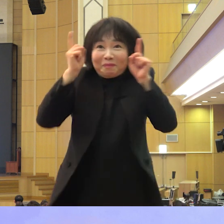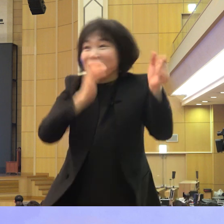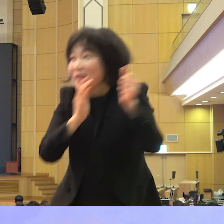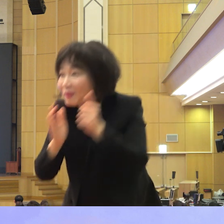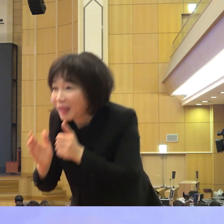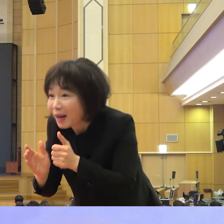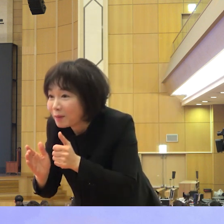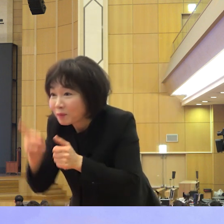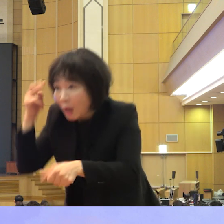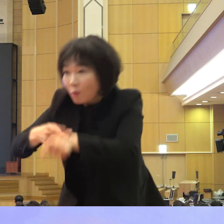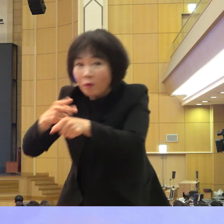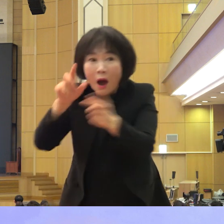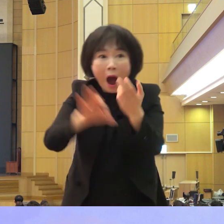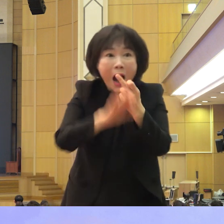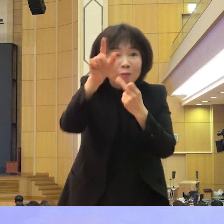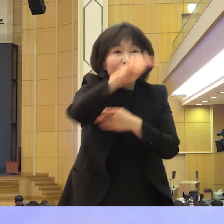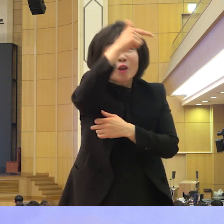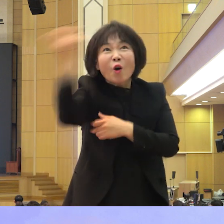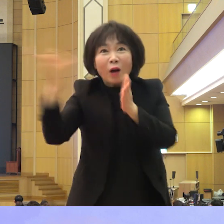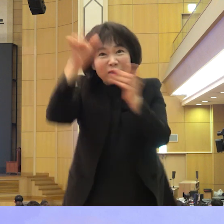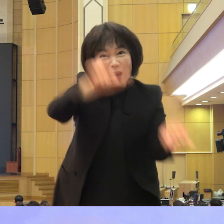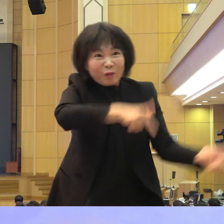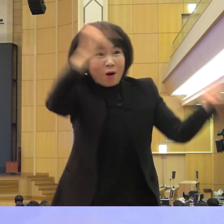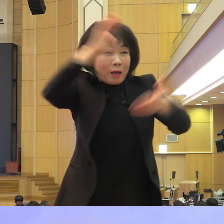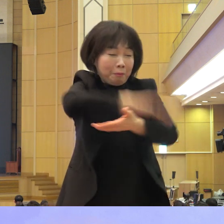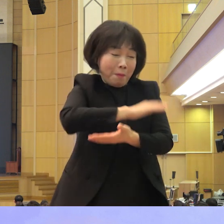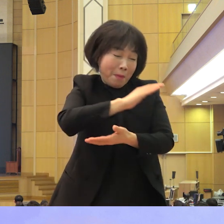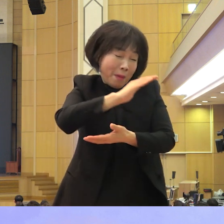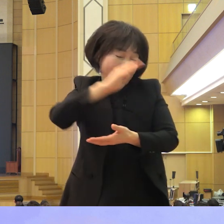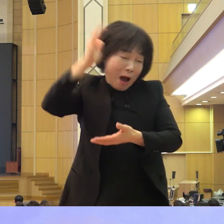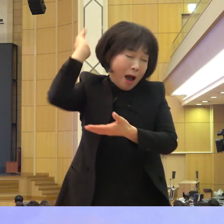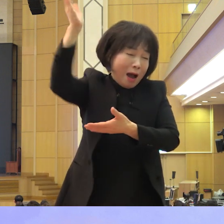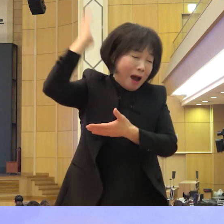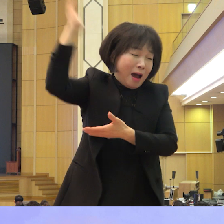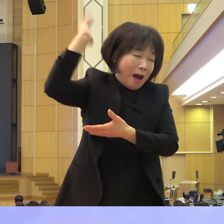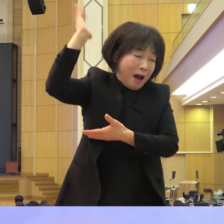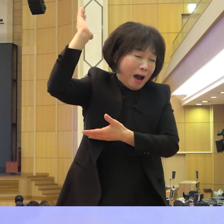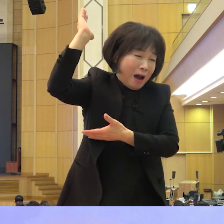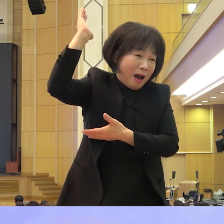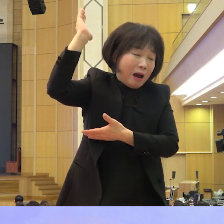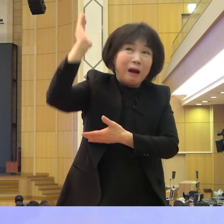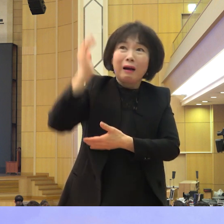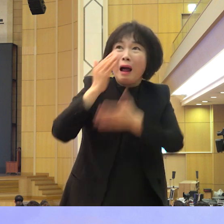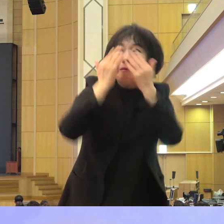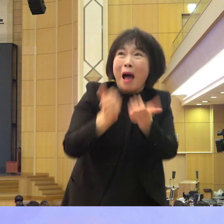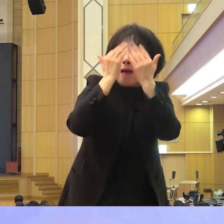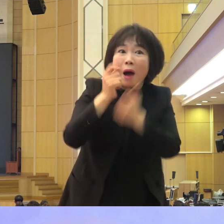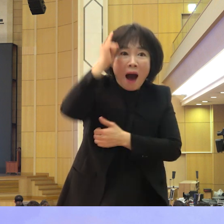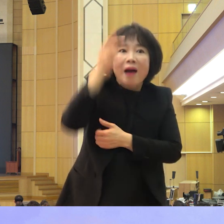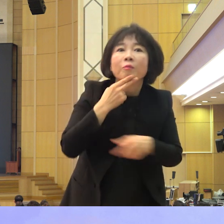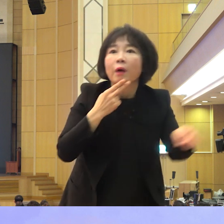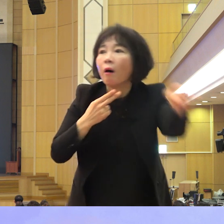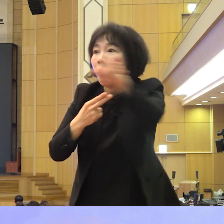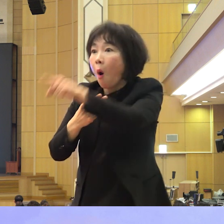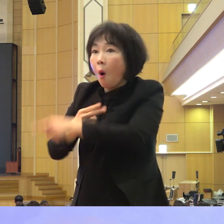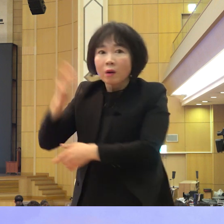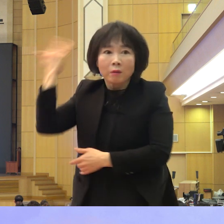아침부터 저녁까지 계속 말씀을 증거하는데 한 사람도 길어요 이런 말 한 사람 없었어.